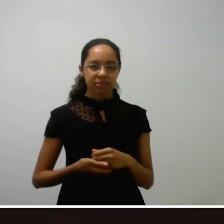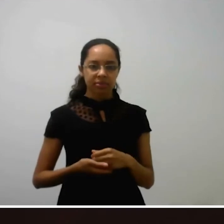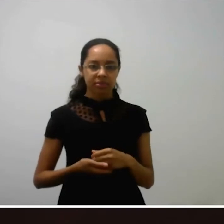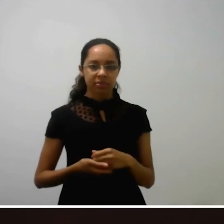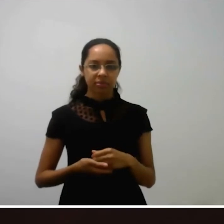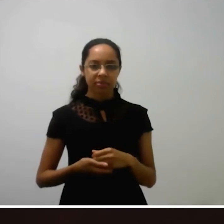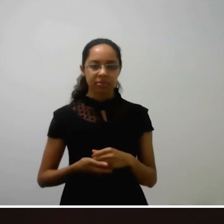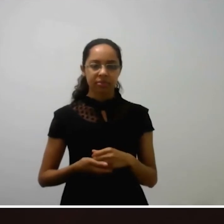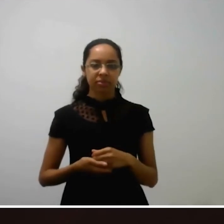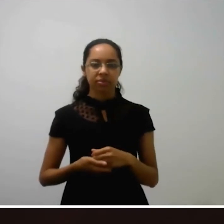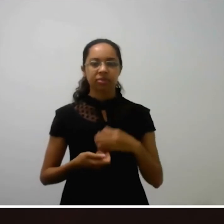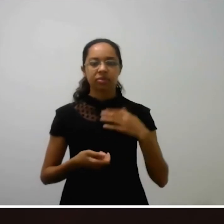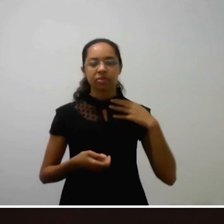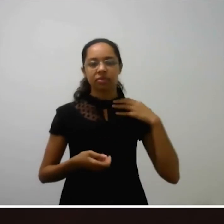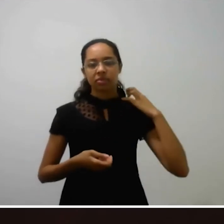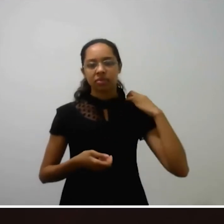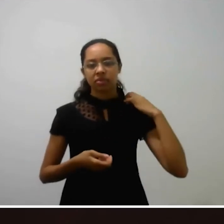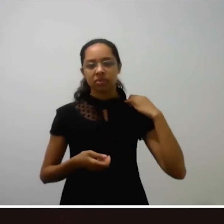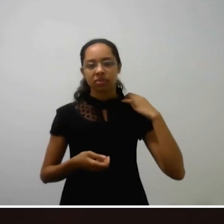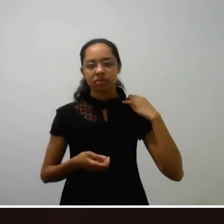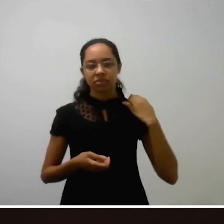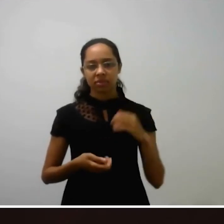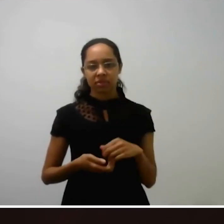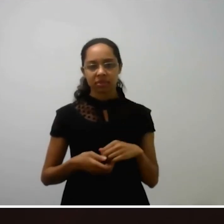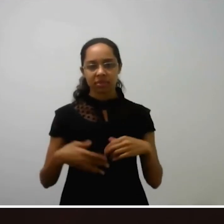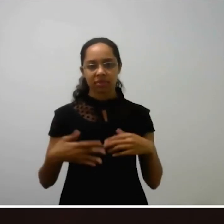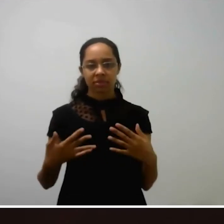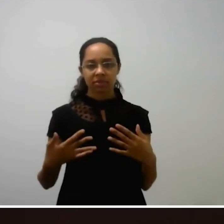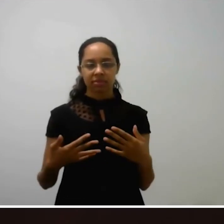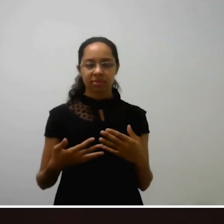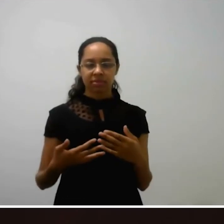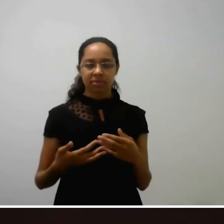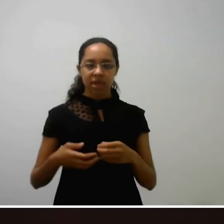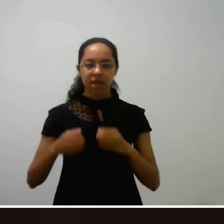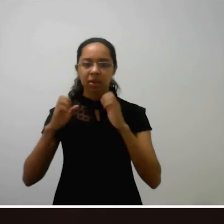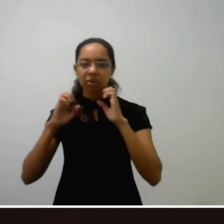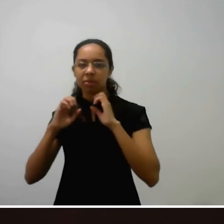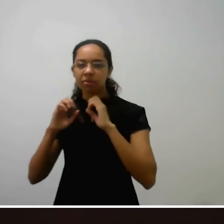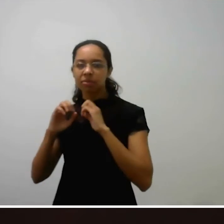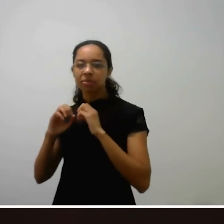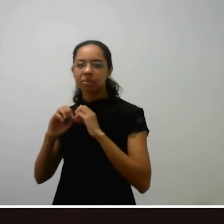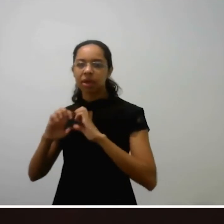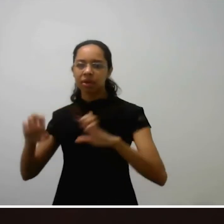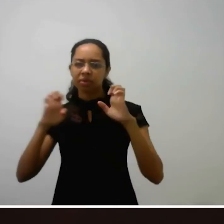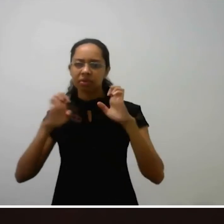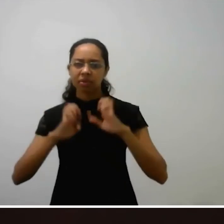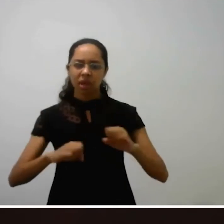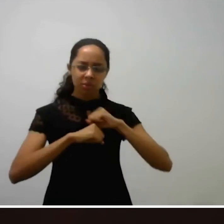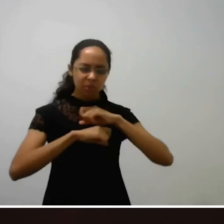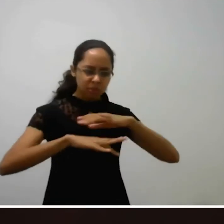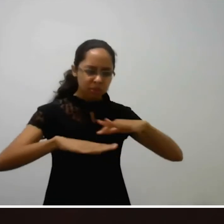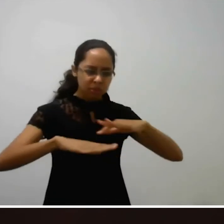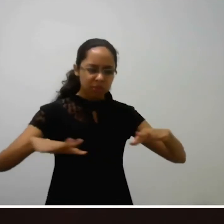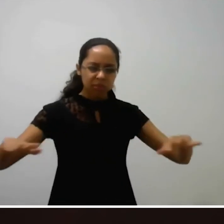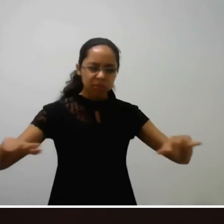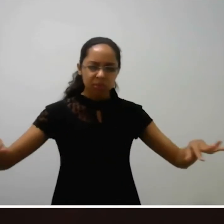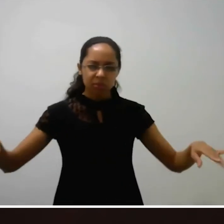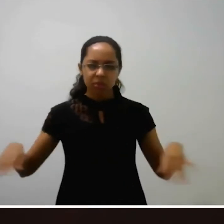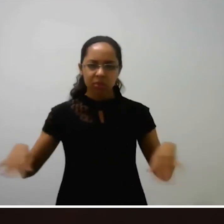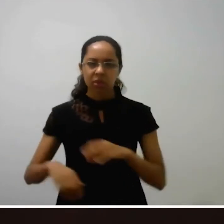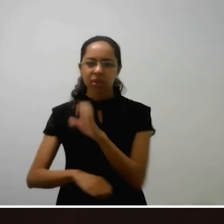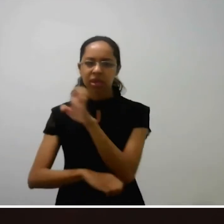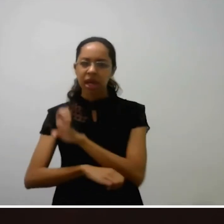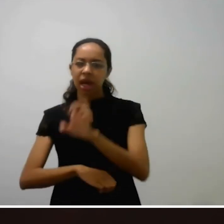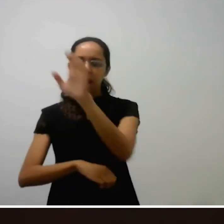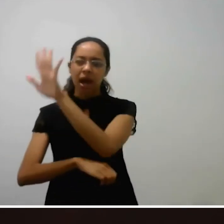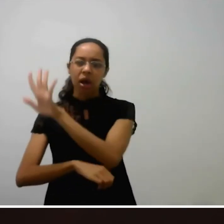ter acontecido de uma forma rápida e alcançando uma larga extensão do território europeu. Eles foram